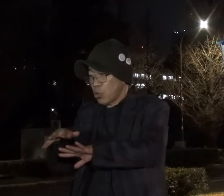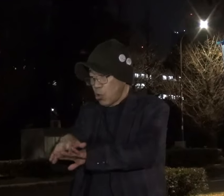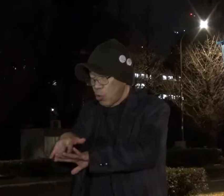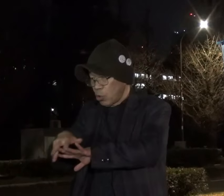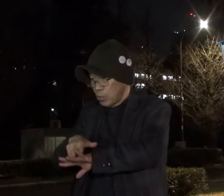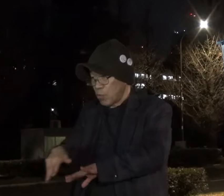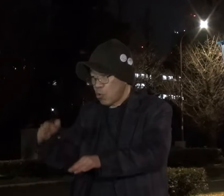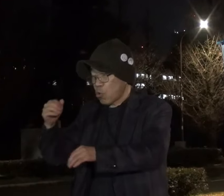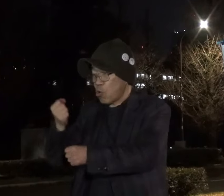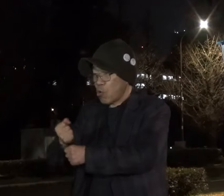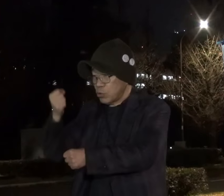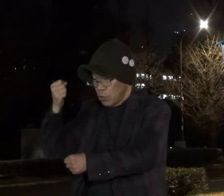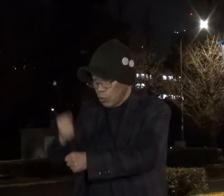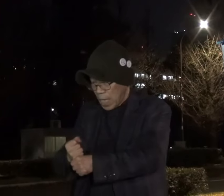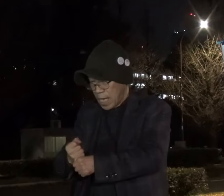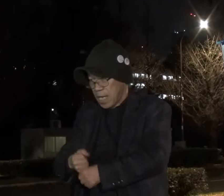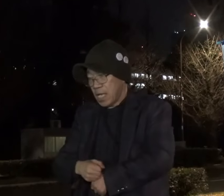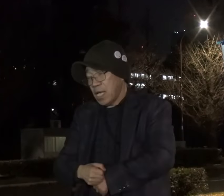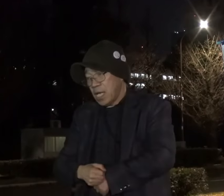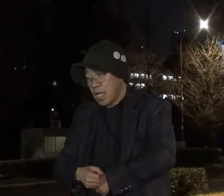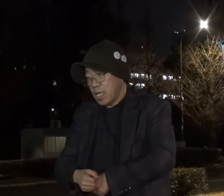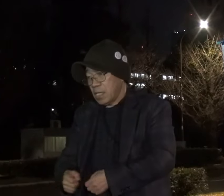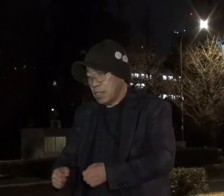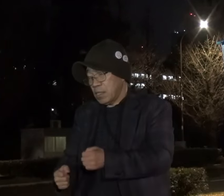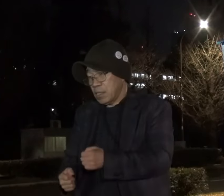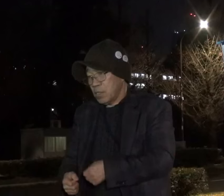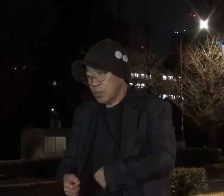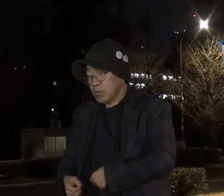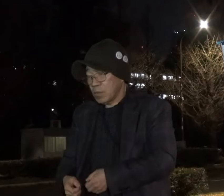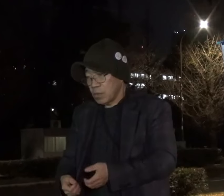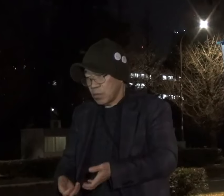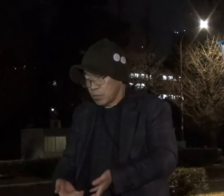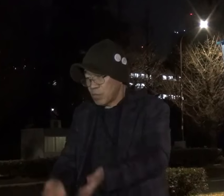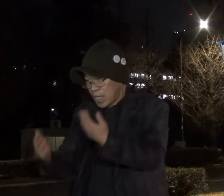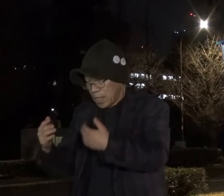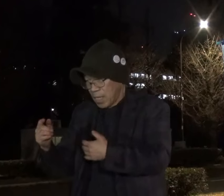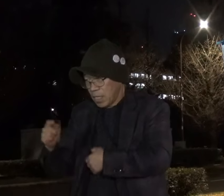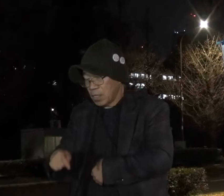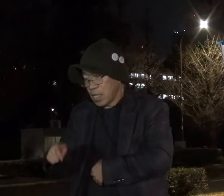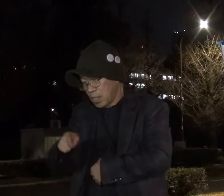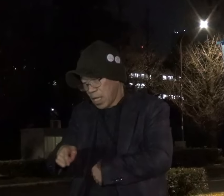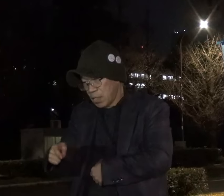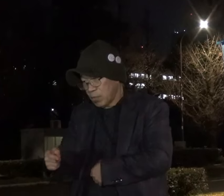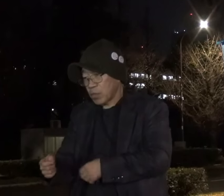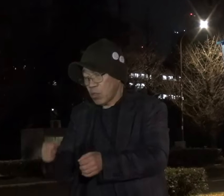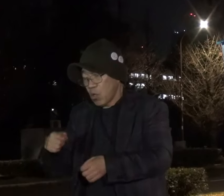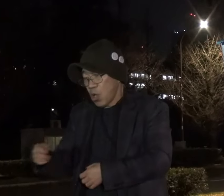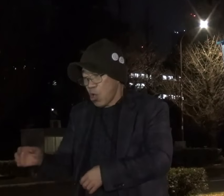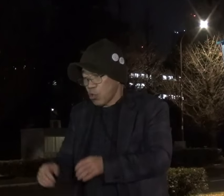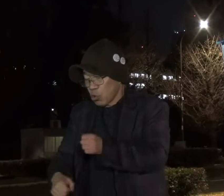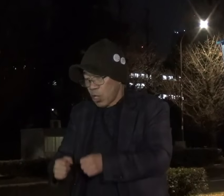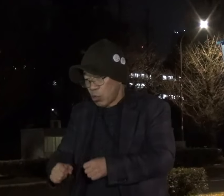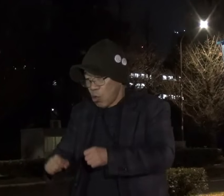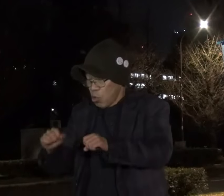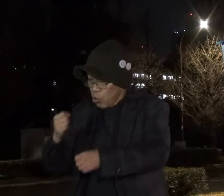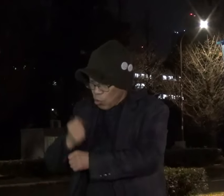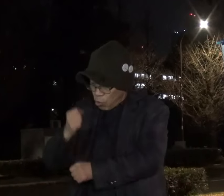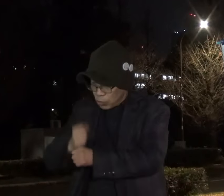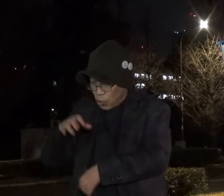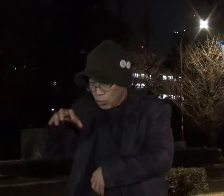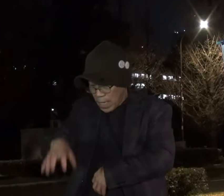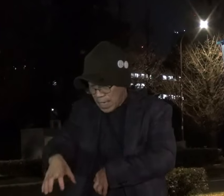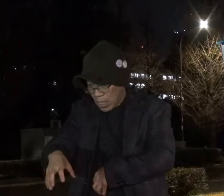の裏に工場がありました。幼い頃から工場にはよく顔を出し、学校から帰ると工場で働い